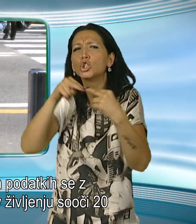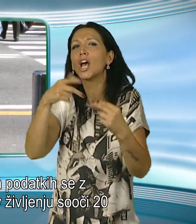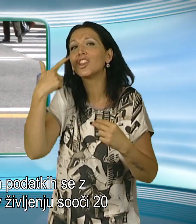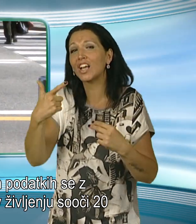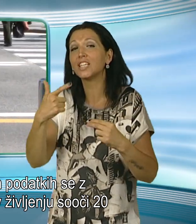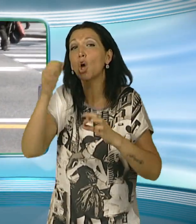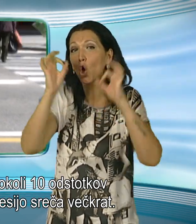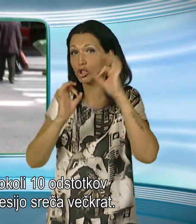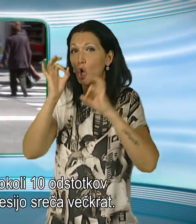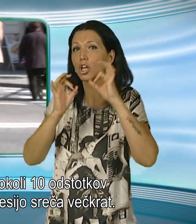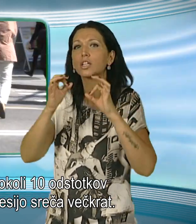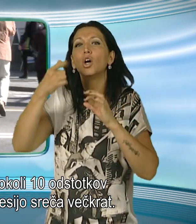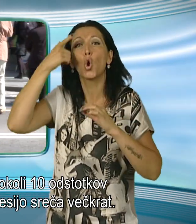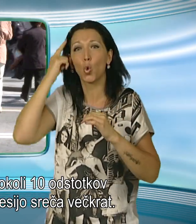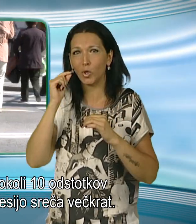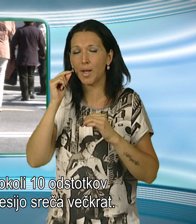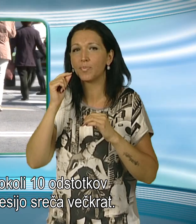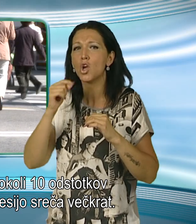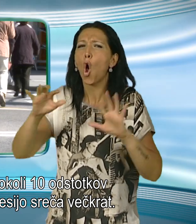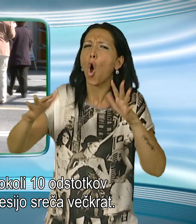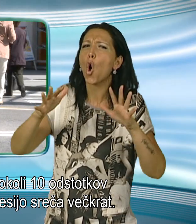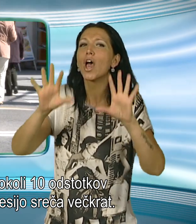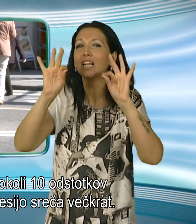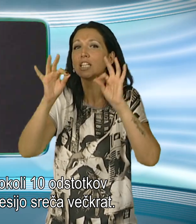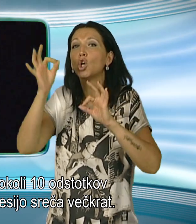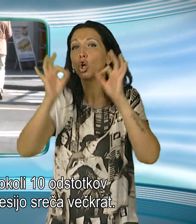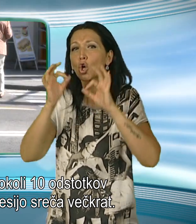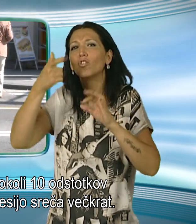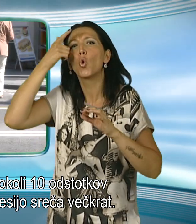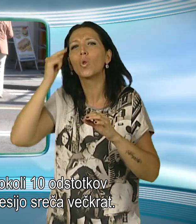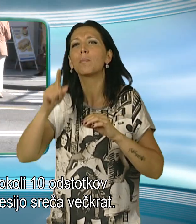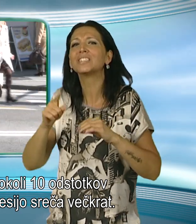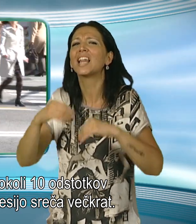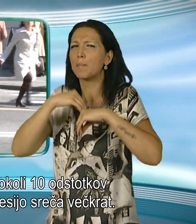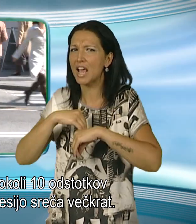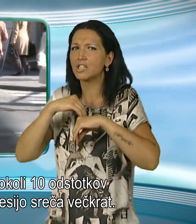okoli 10% ljudi pa se z depresijo sreča večkrat.